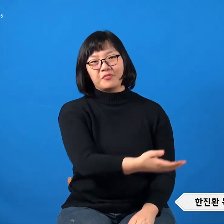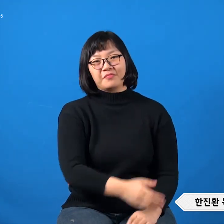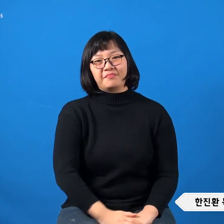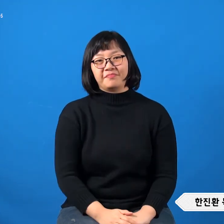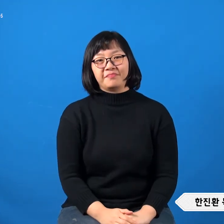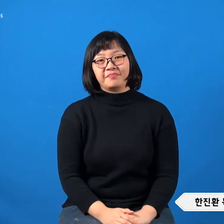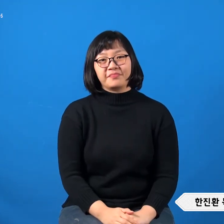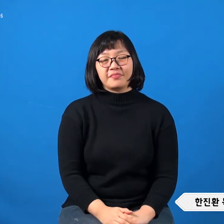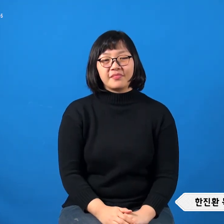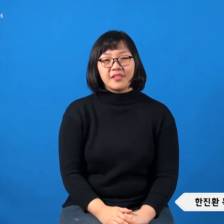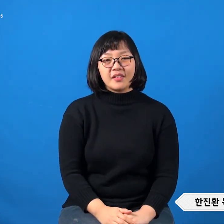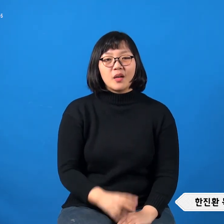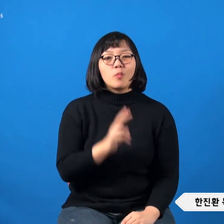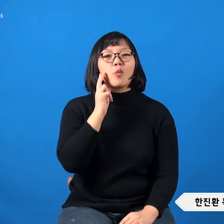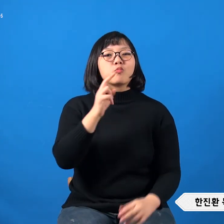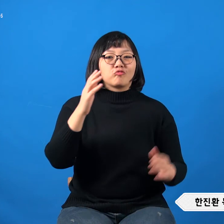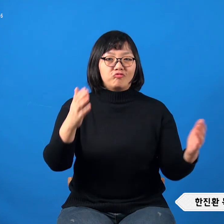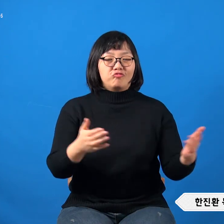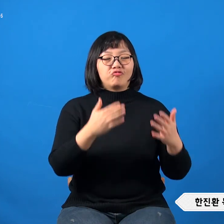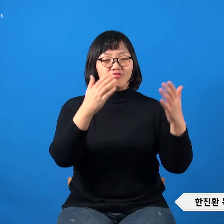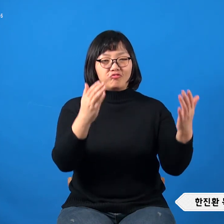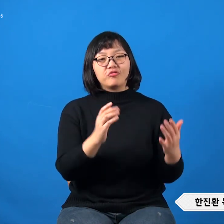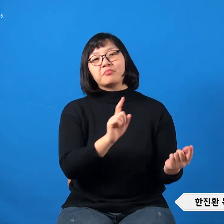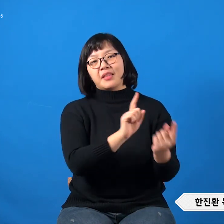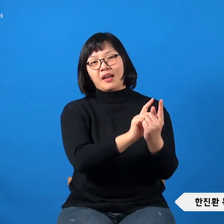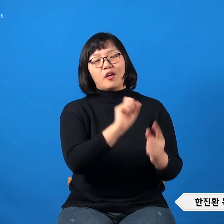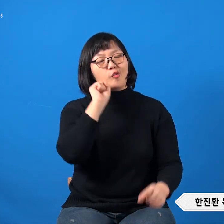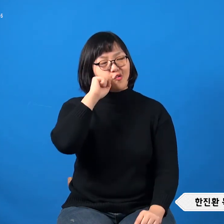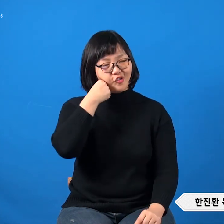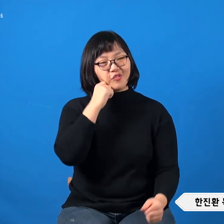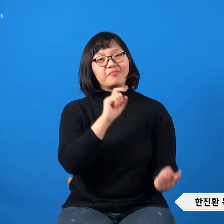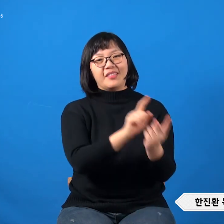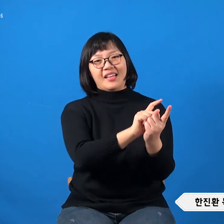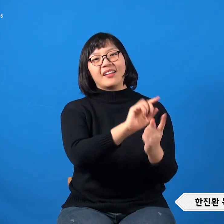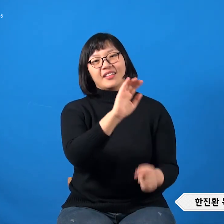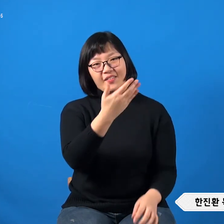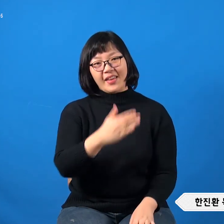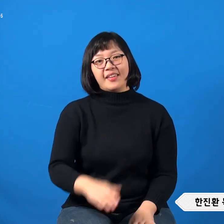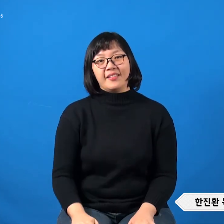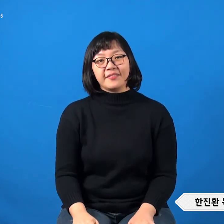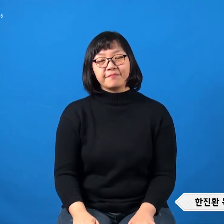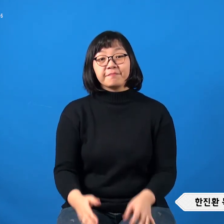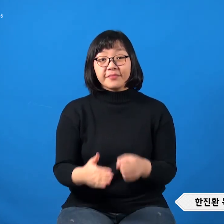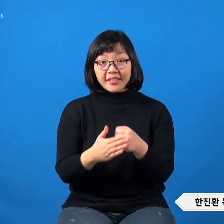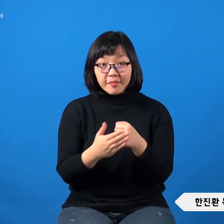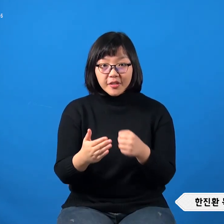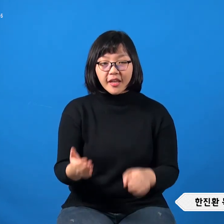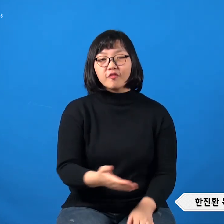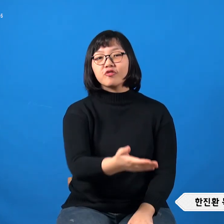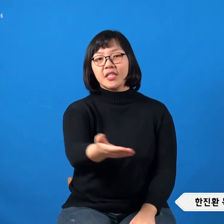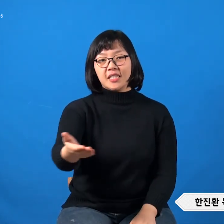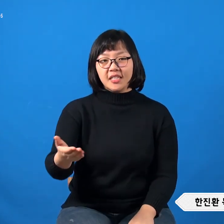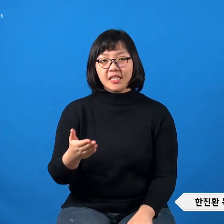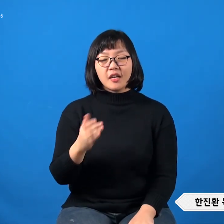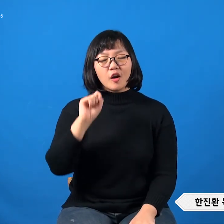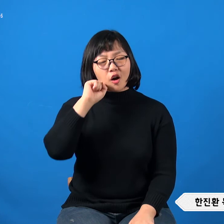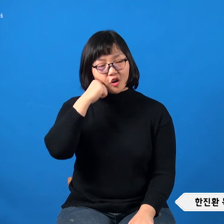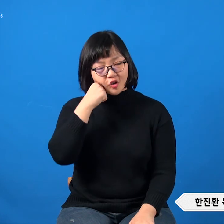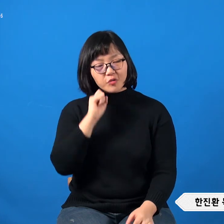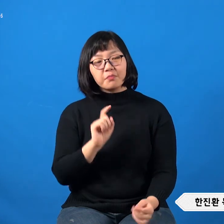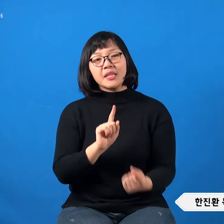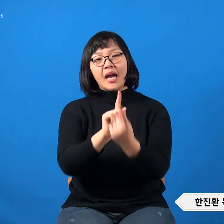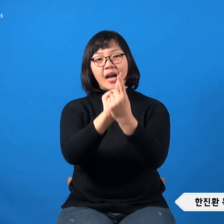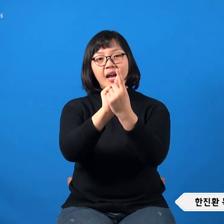병뿐만 아니라 모든 폭풍이 다 마찬가지입니다. 그래서 우리는 폭풍을 만날 때에